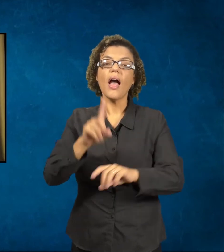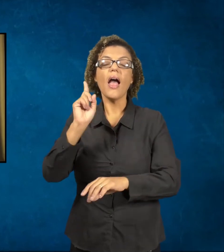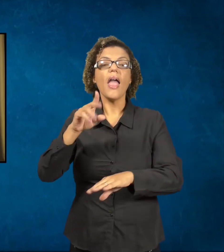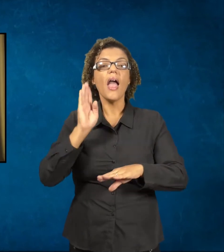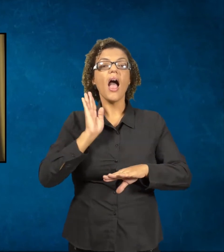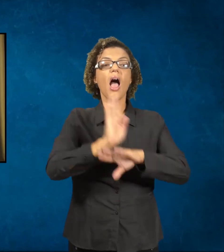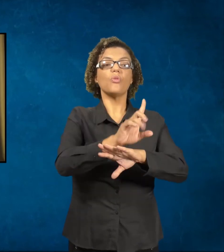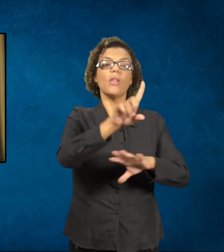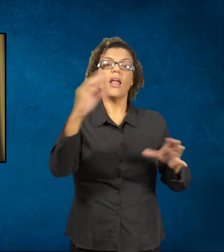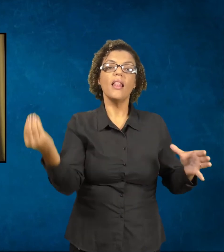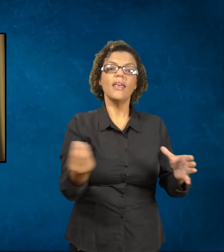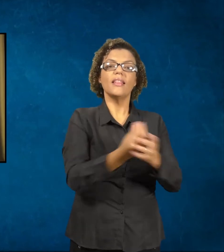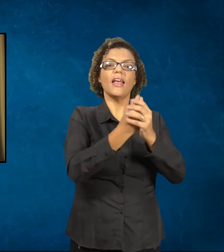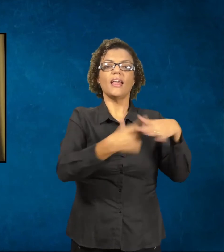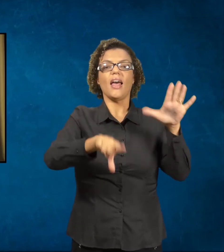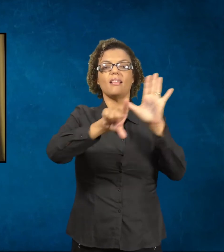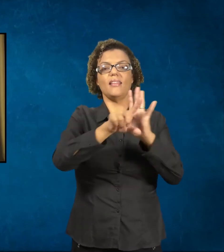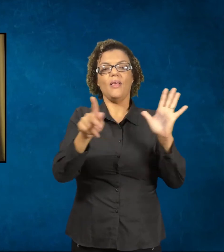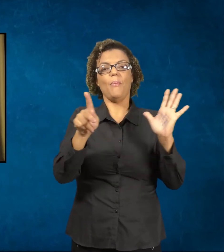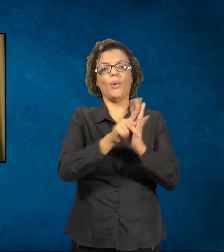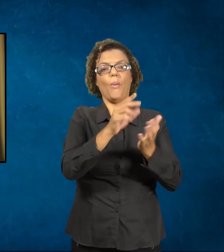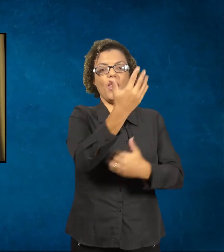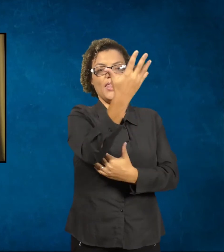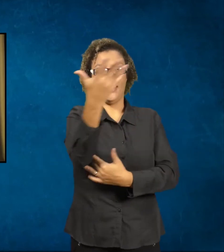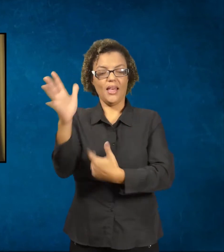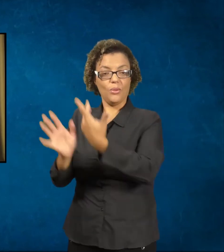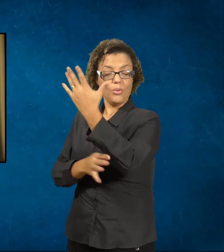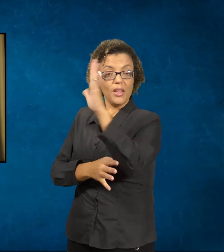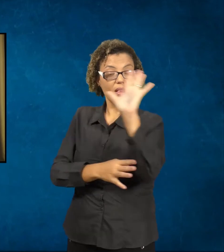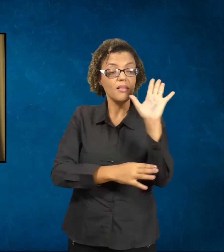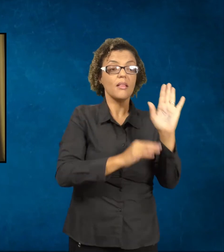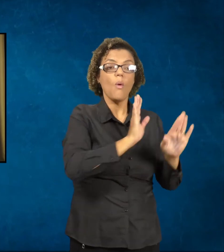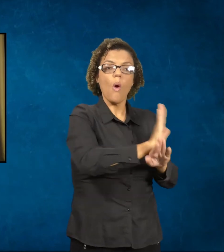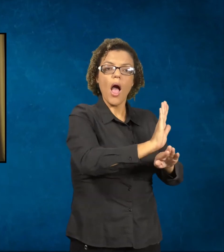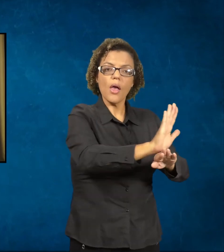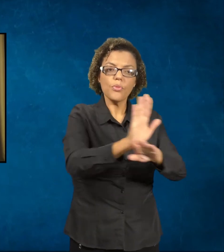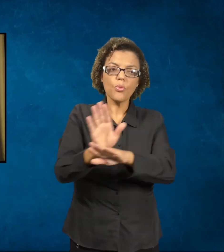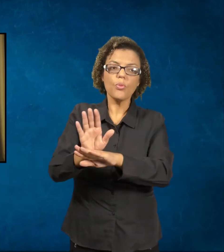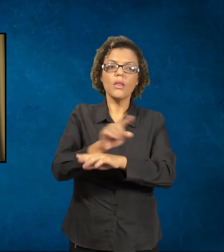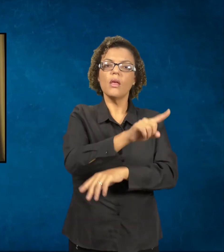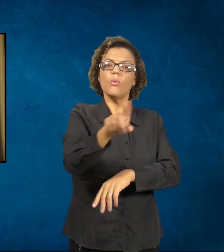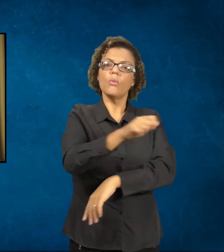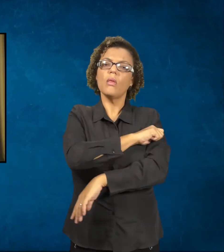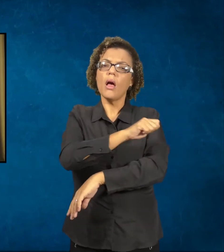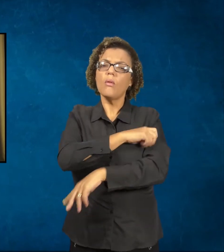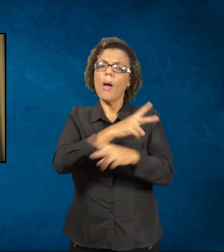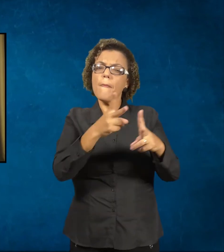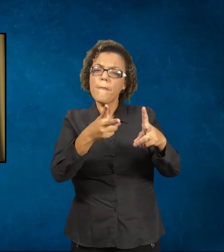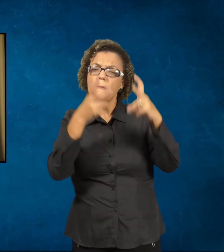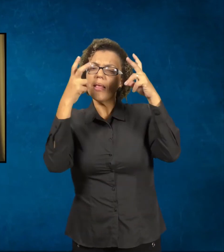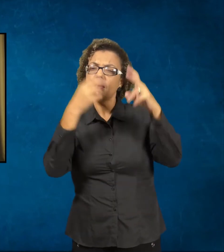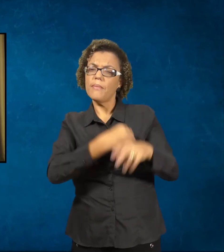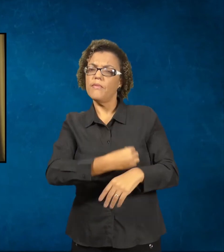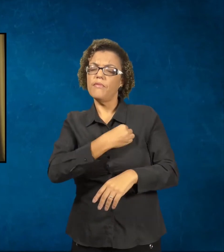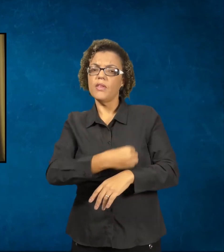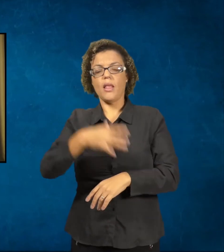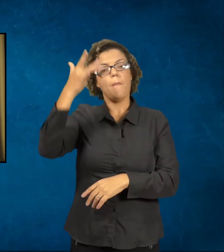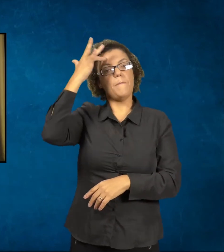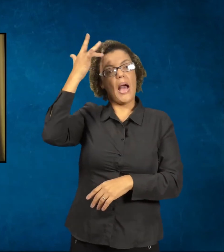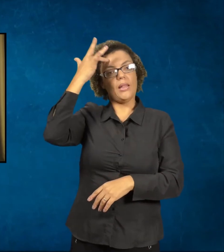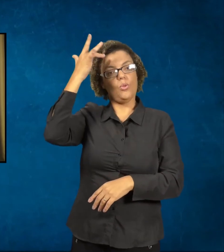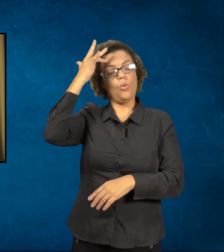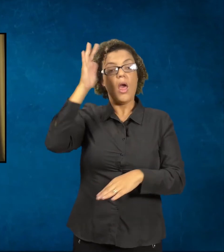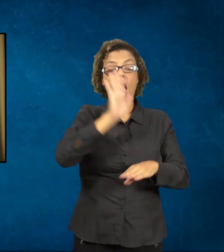no que for que você esteja ensinando. Ajude a integrá-los a uma percepção de vida madura, que os ajude a vencer,